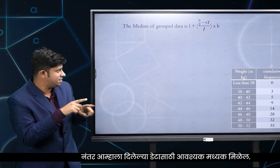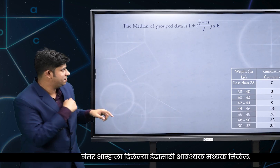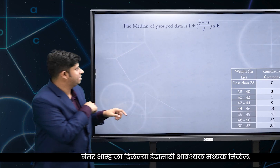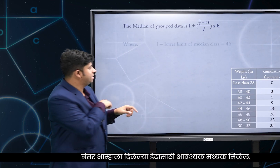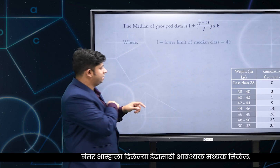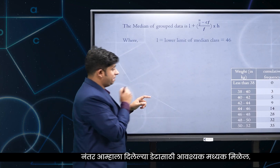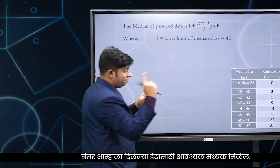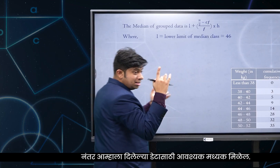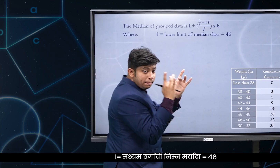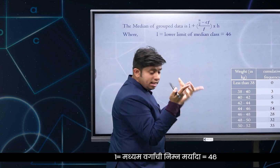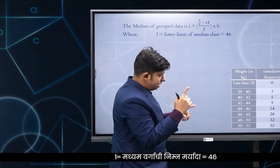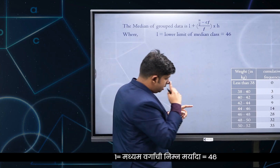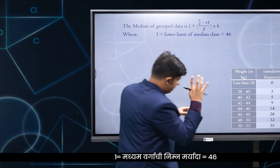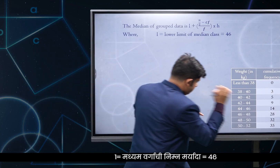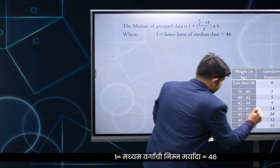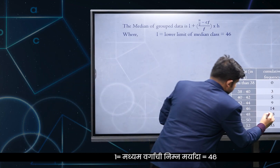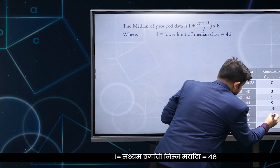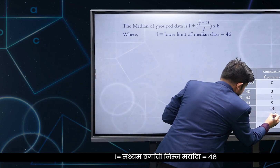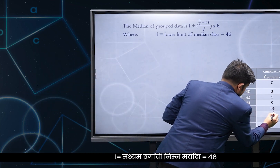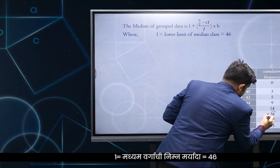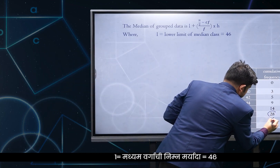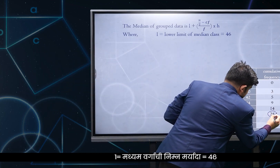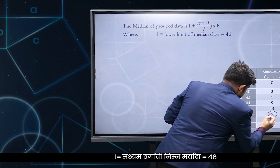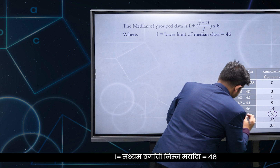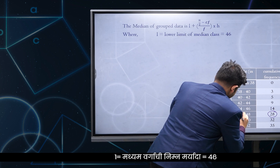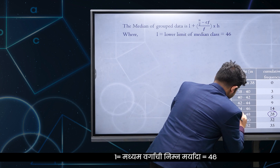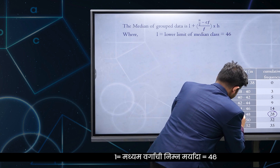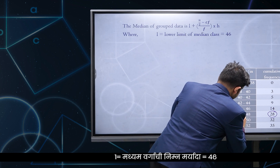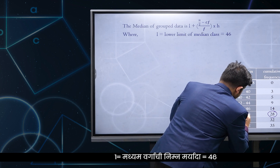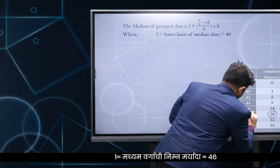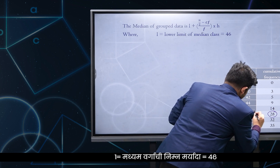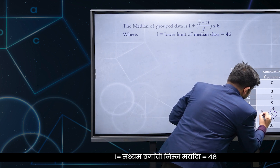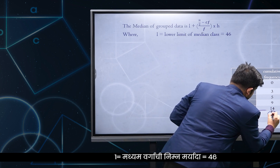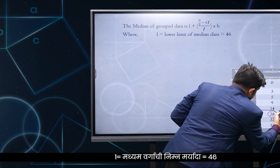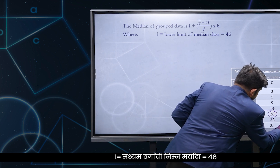मिळेल. 1 बरोबर मध्यम वर्गाची निम्न मर्यादा बरोबर 46.